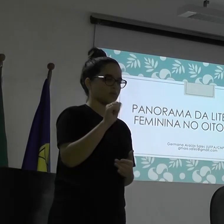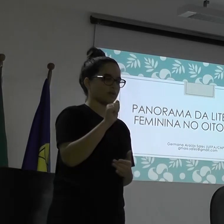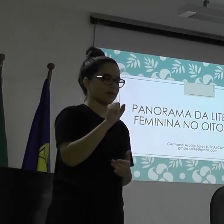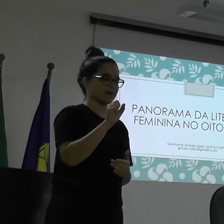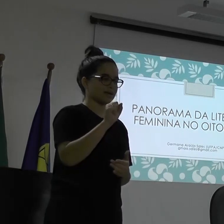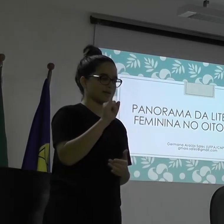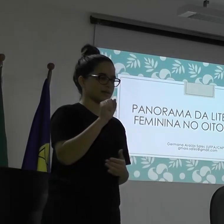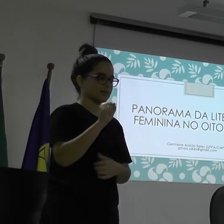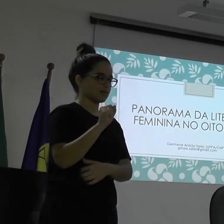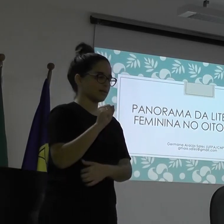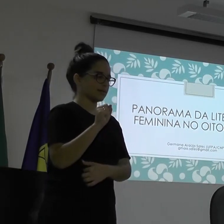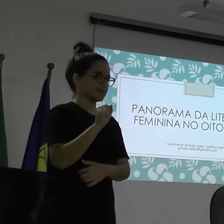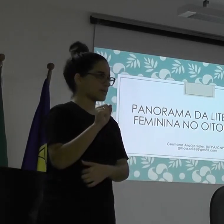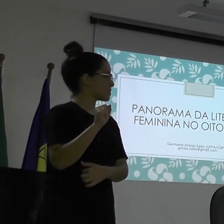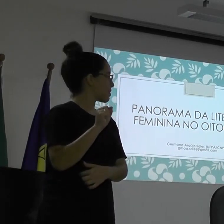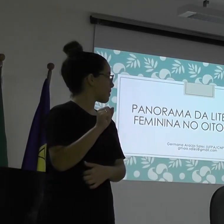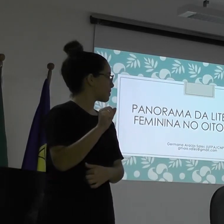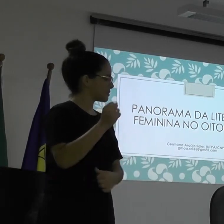Ânimos.